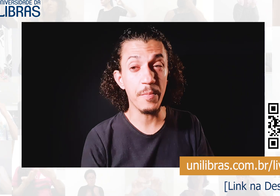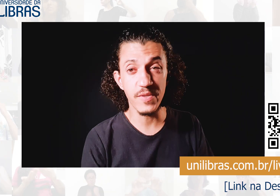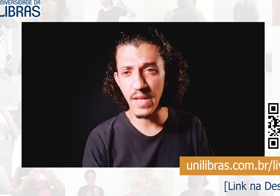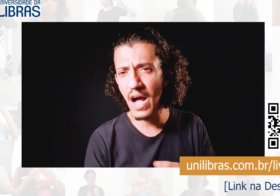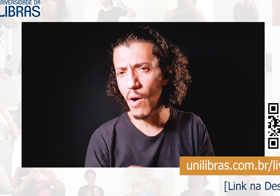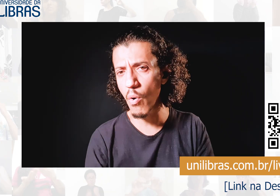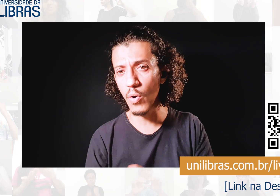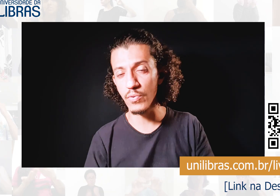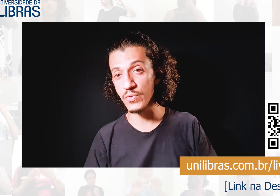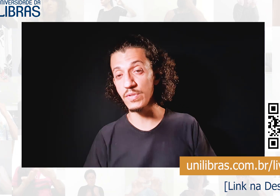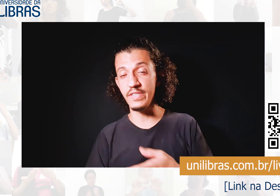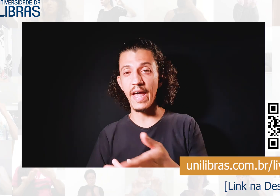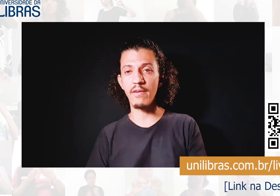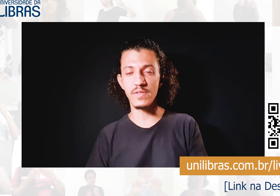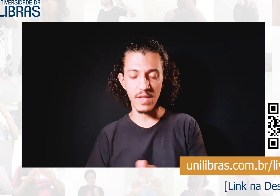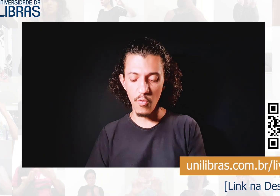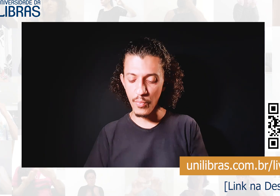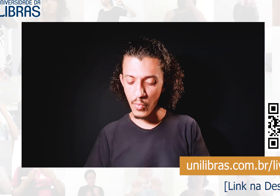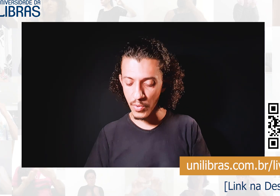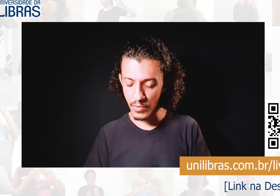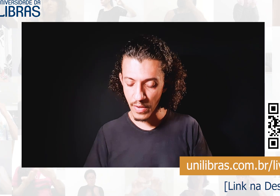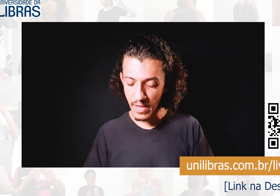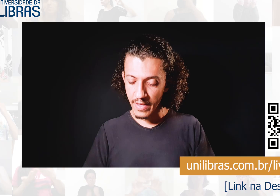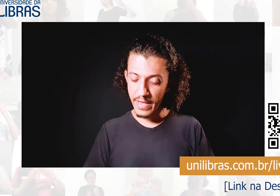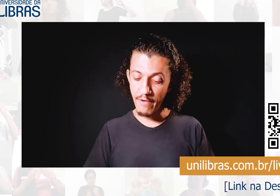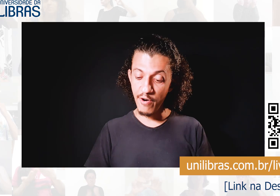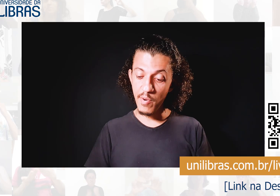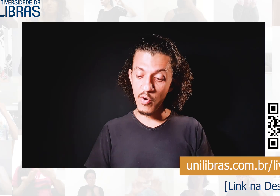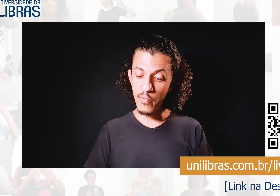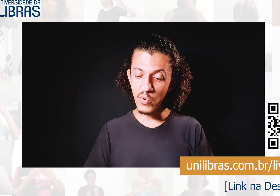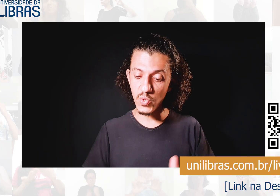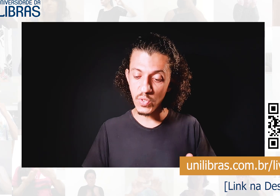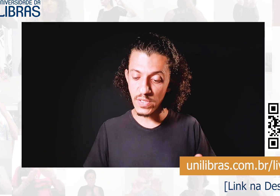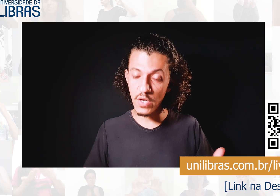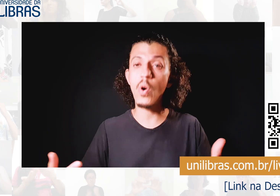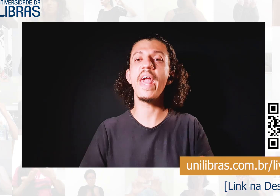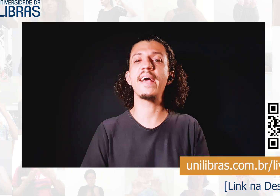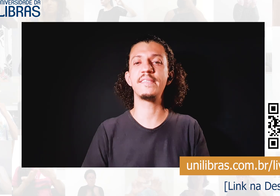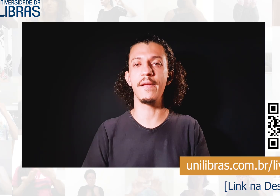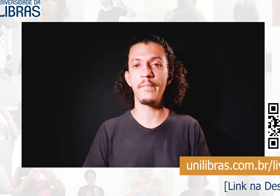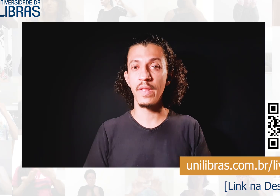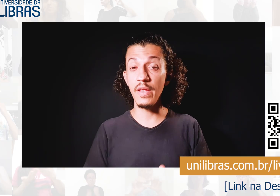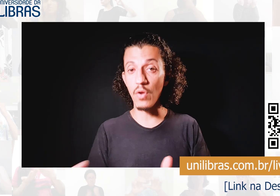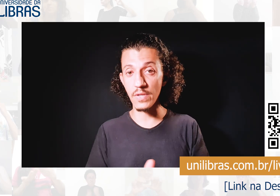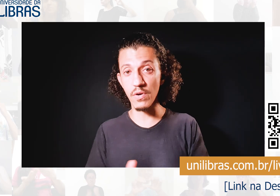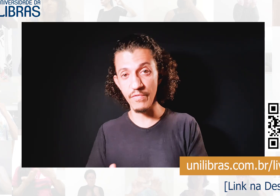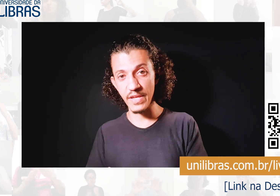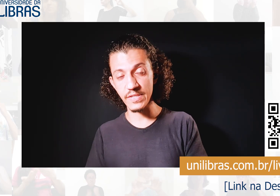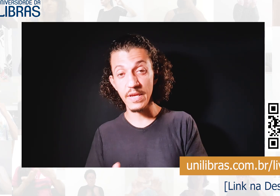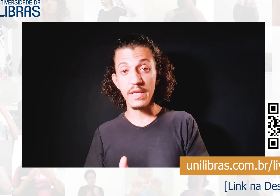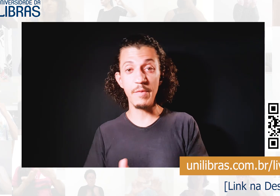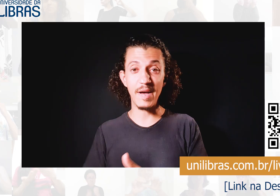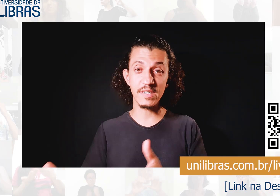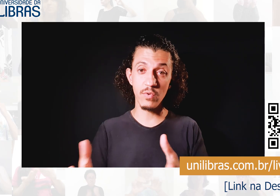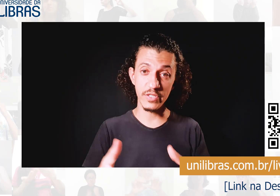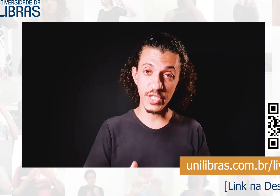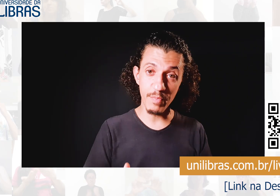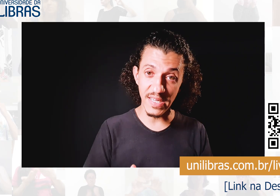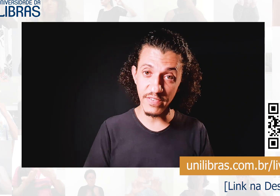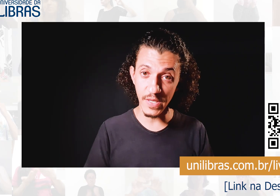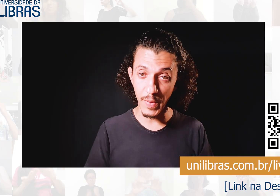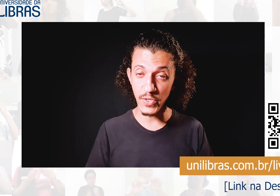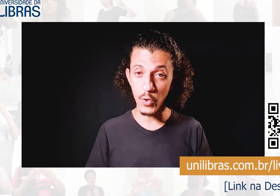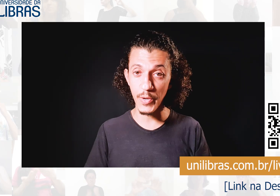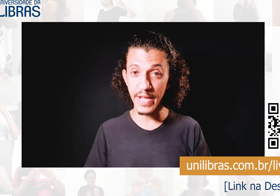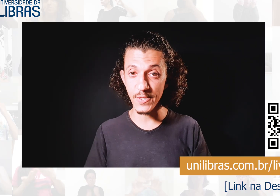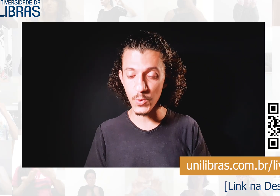criou o próprio sinal, outros surdos deram um sinal um para o outro, que é a forma como os surdos se conhecem. E nós, ouvintes, quando a gente